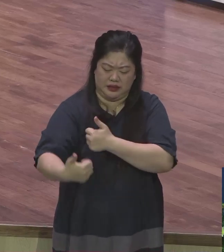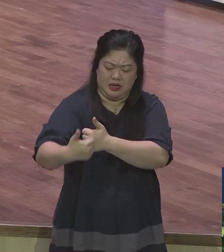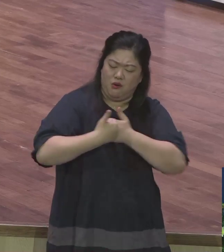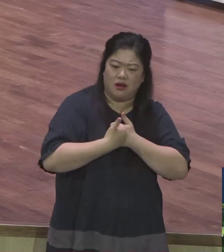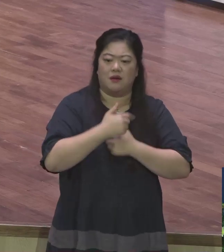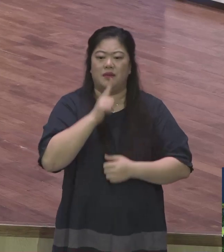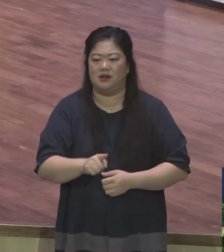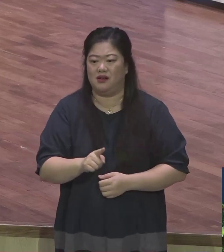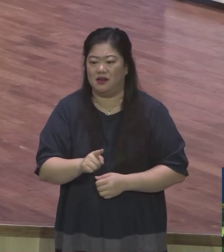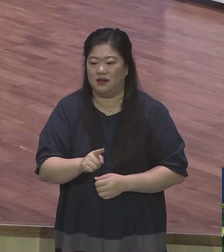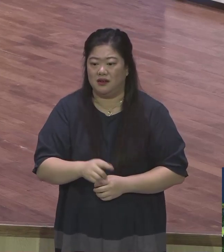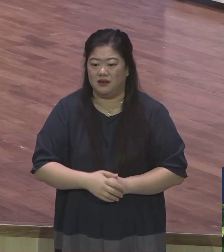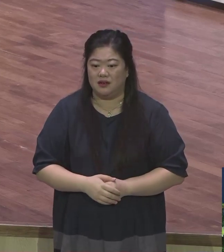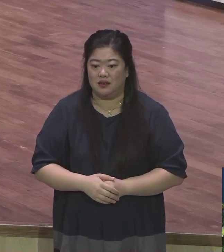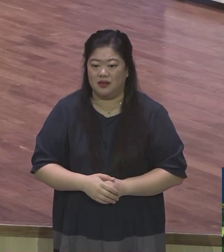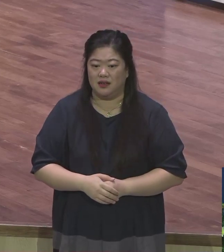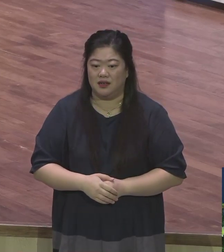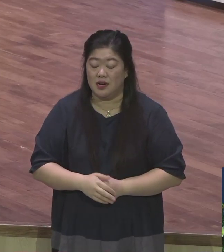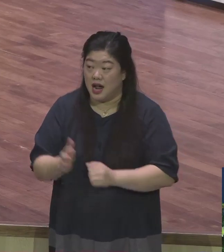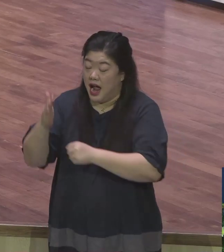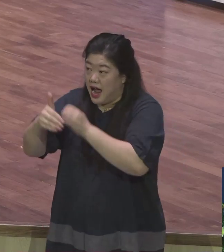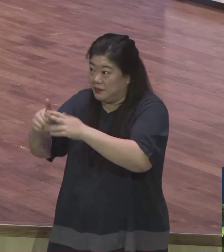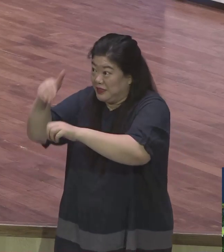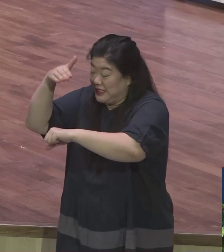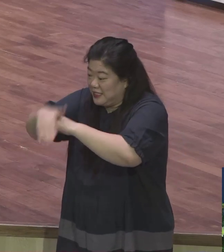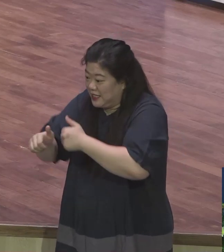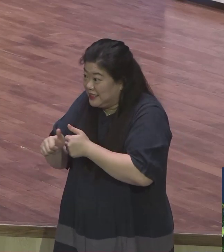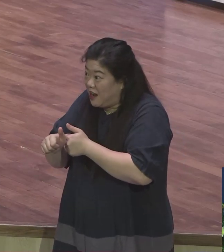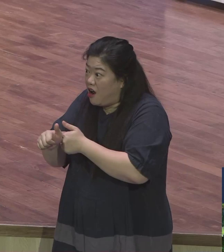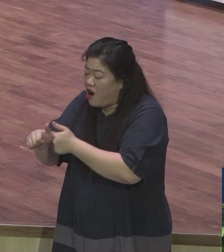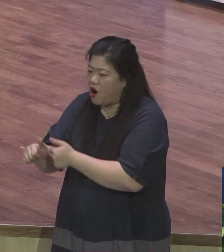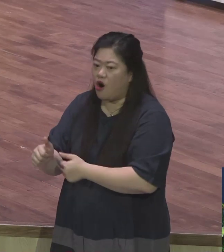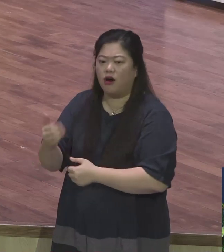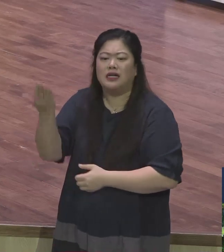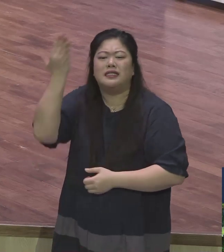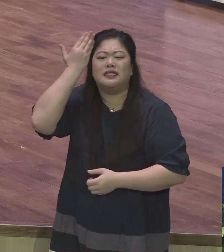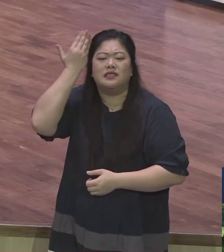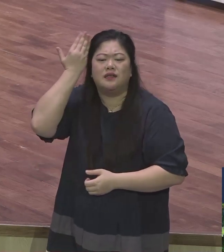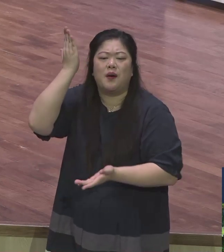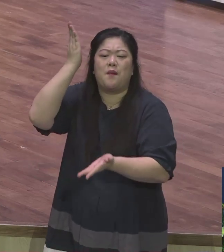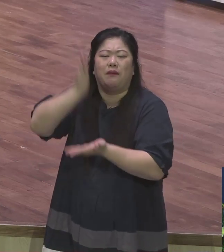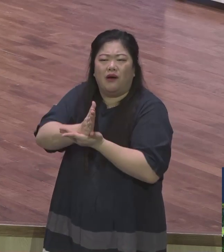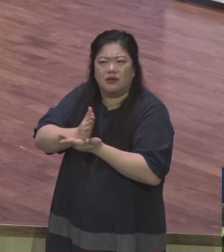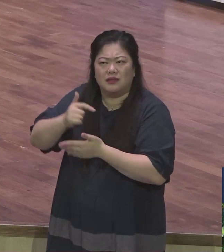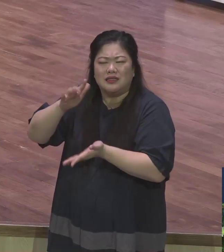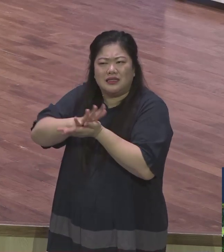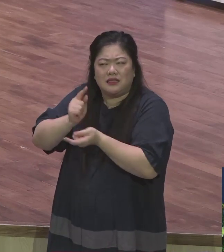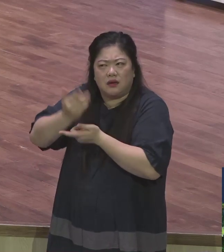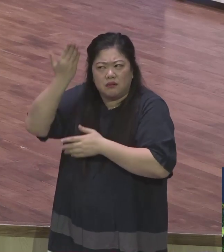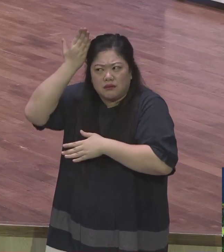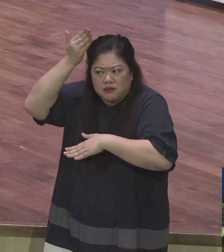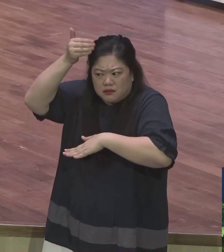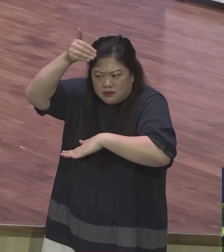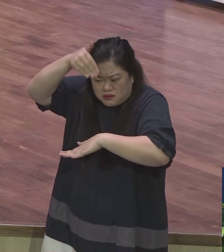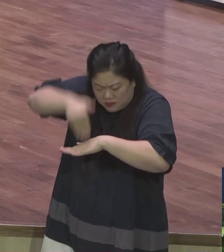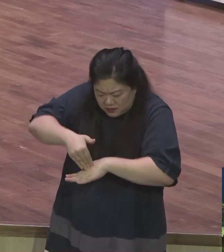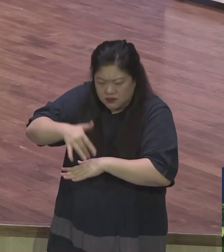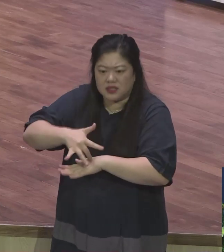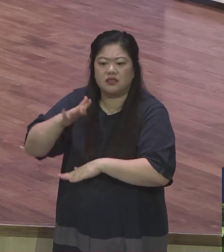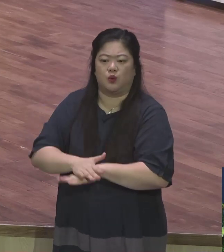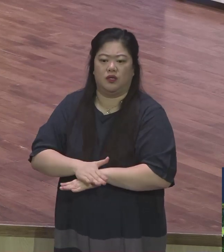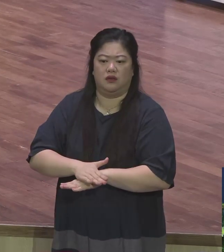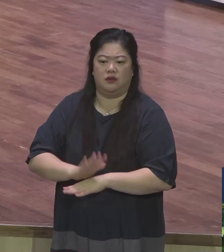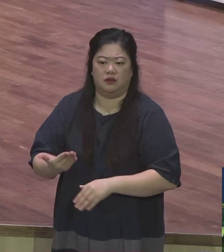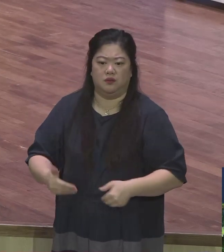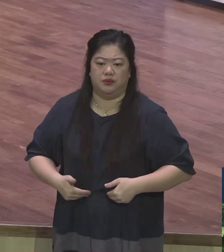사도 바울의 은약적 가슴이 여름고 되길 바랍니다. 이것이 뭐냐 이것이 제 창조의 삶이에요.